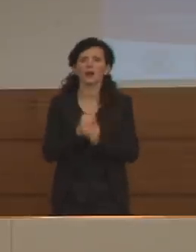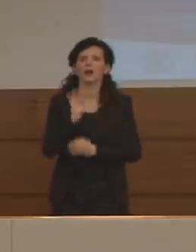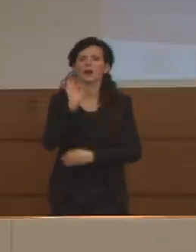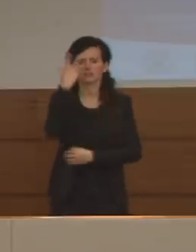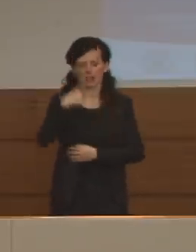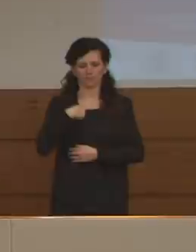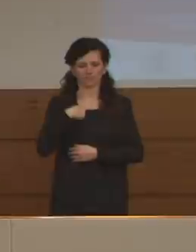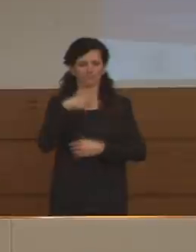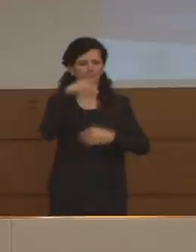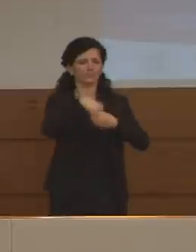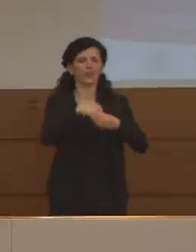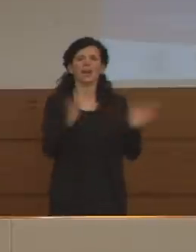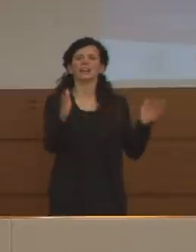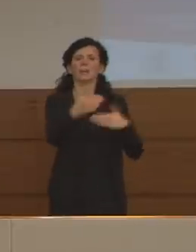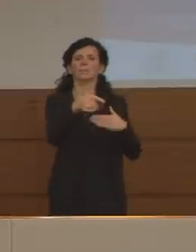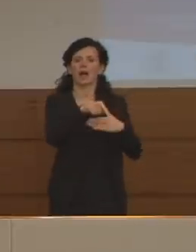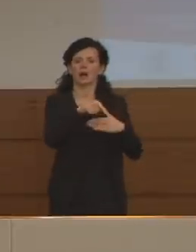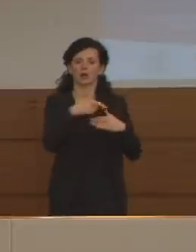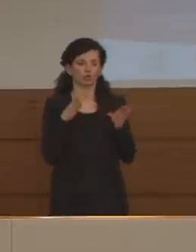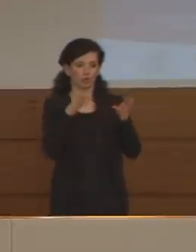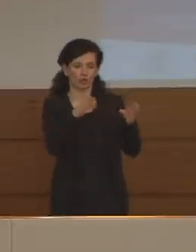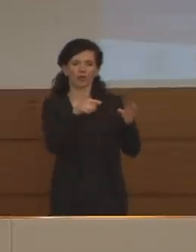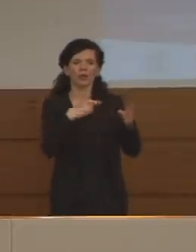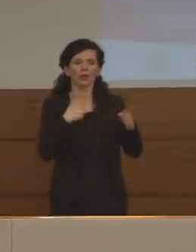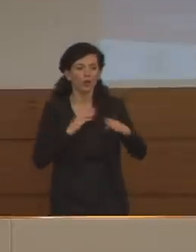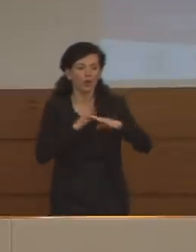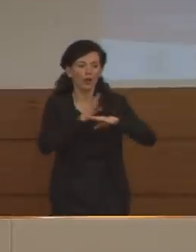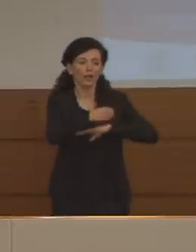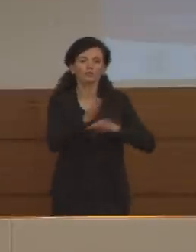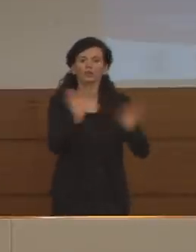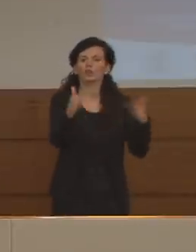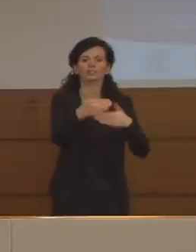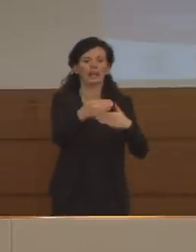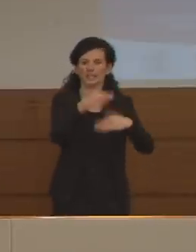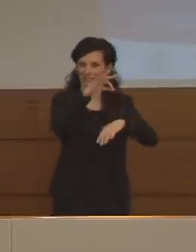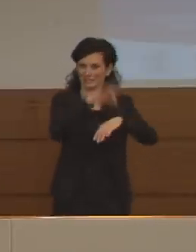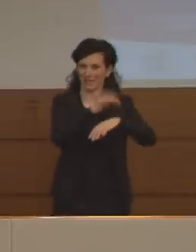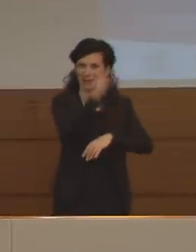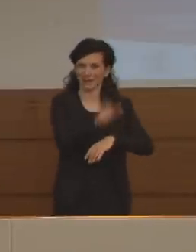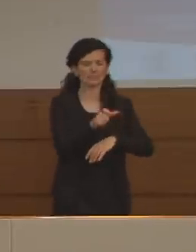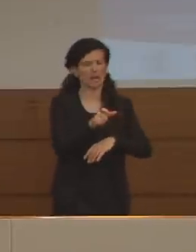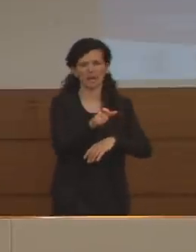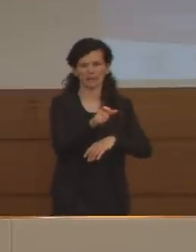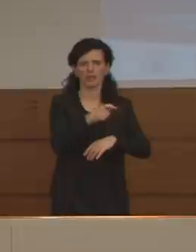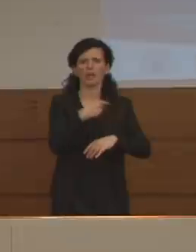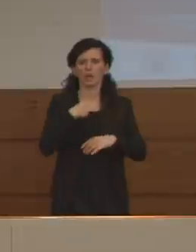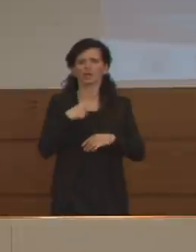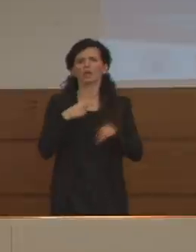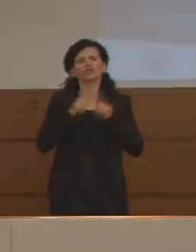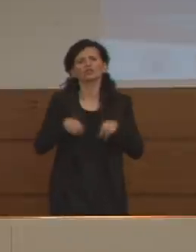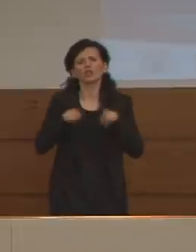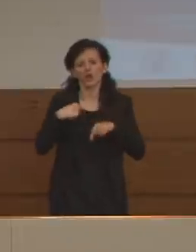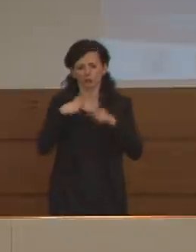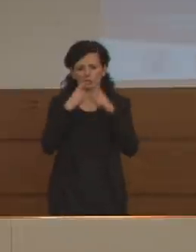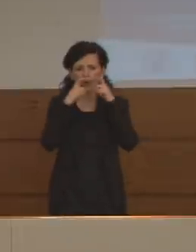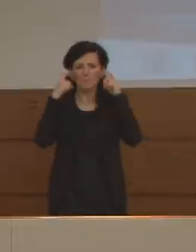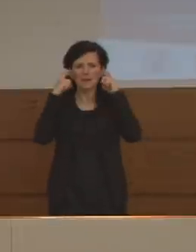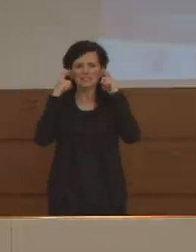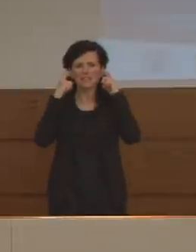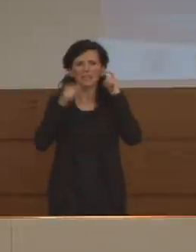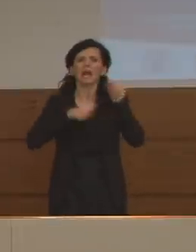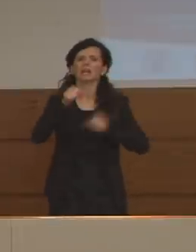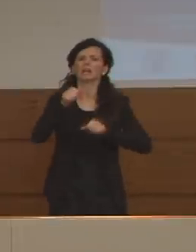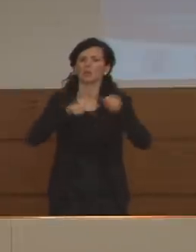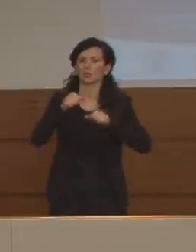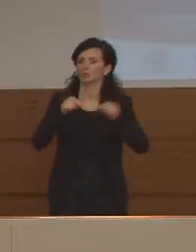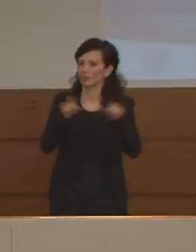reparto e non devo entrare nella stanza del malato noi normalmente indossiamo la mascherina chirurgica come quella